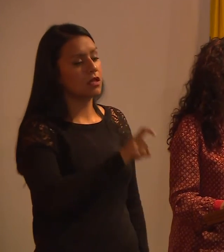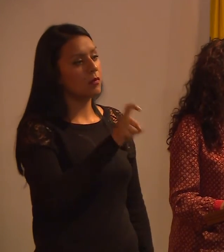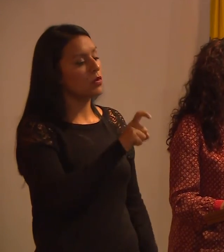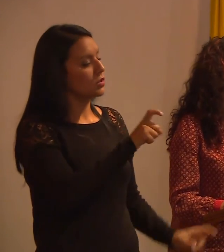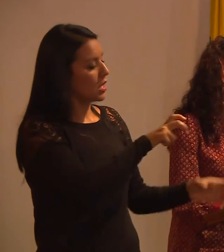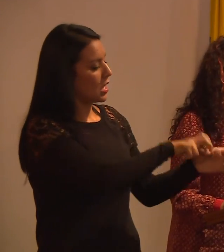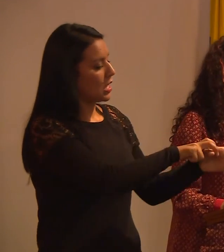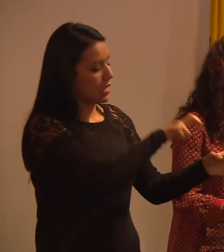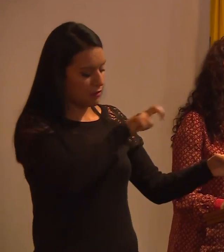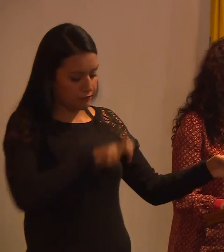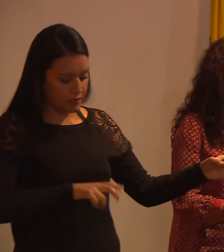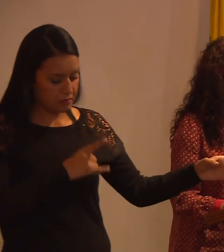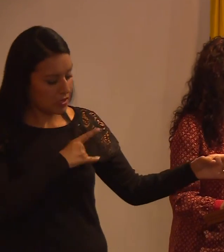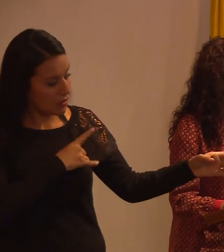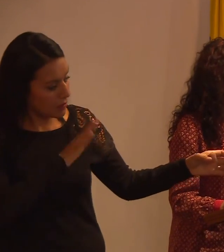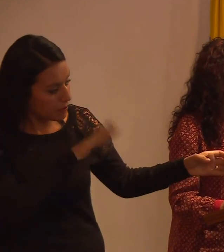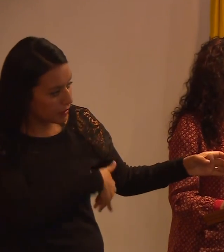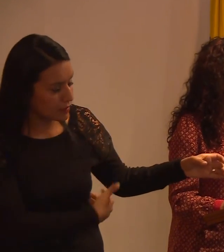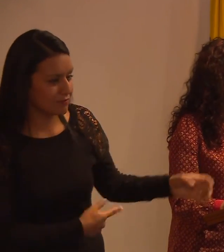afuera.